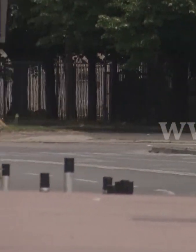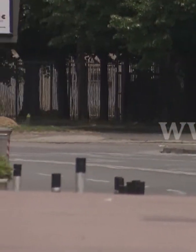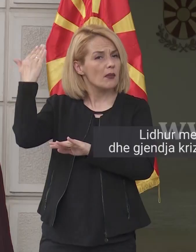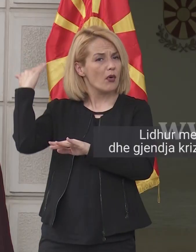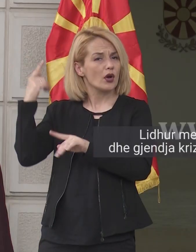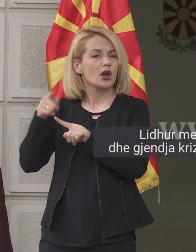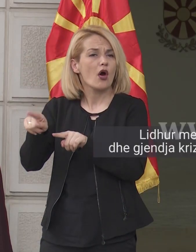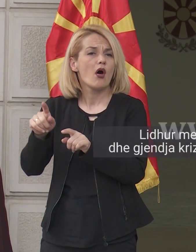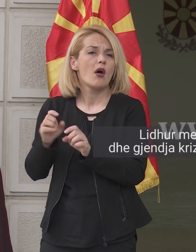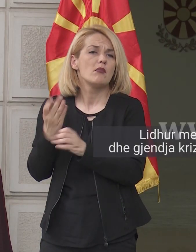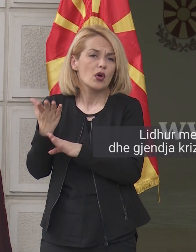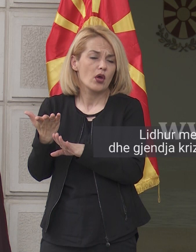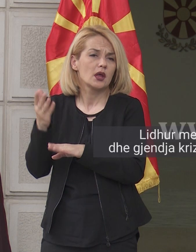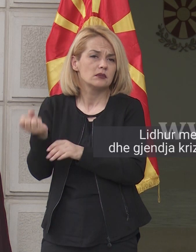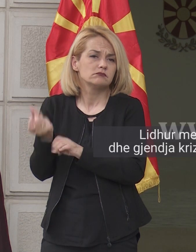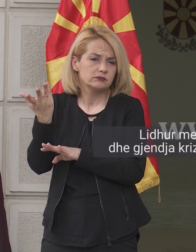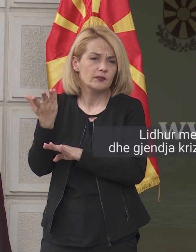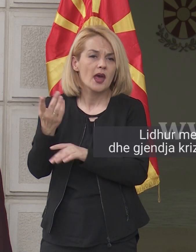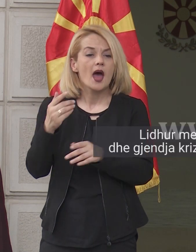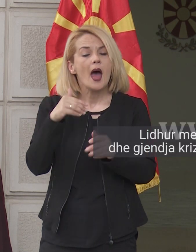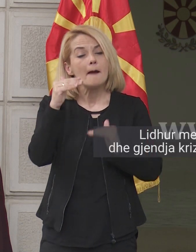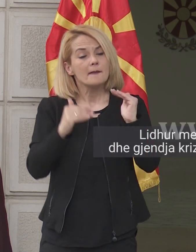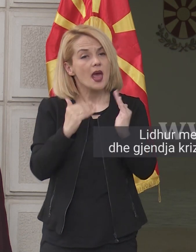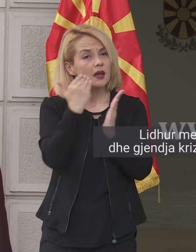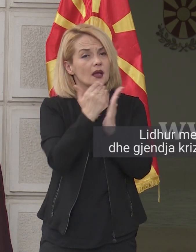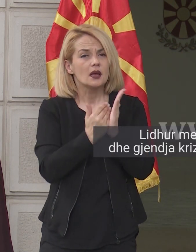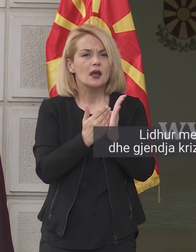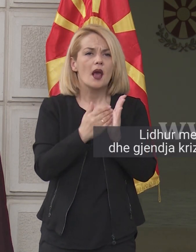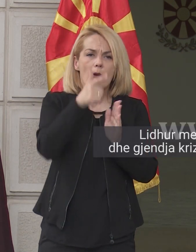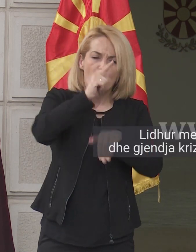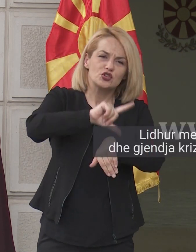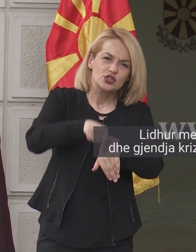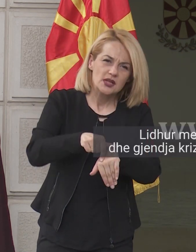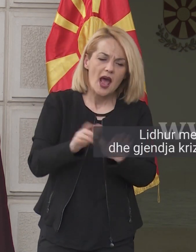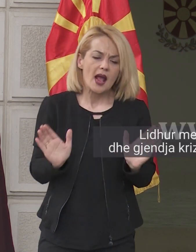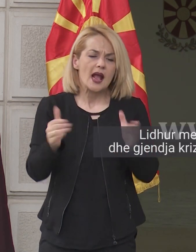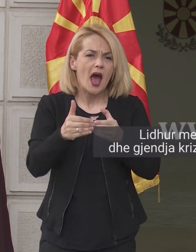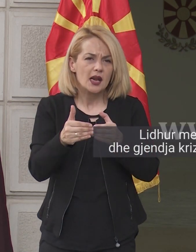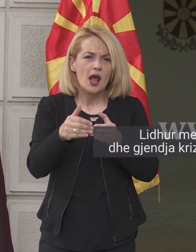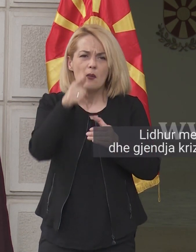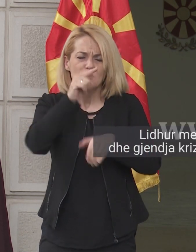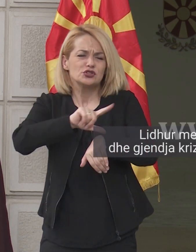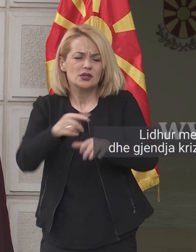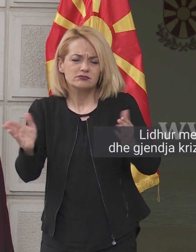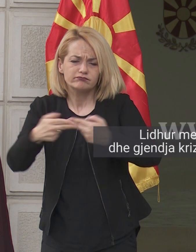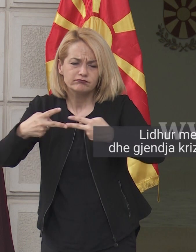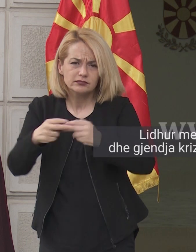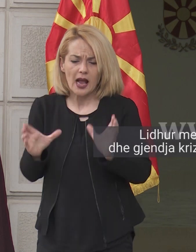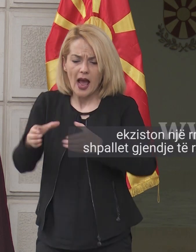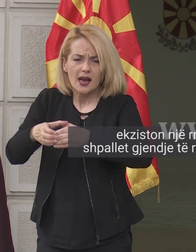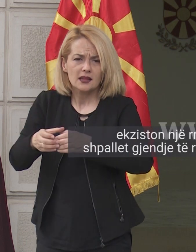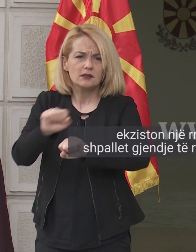Pendarovski. Azamerkito tipot, policijski čas. Карантин или кризна состојба на дел или на целата територија на